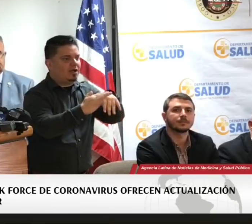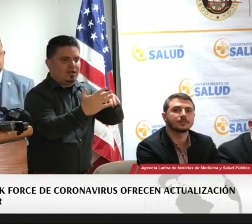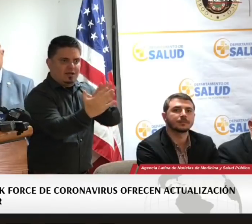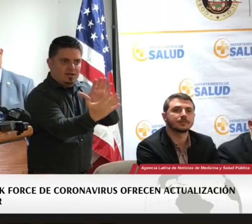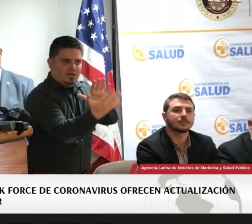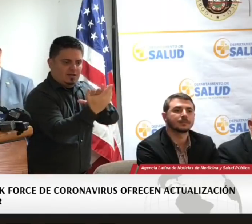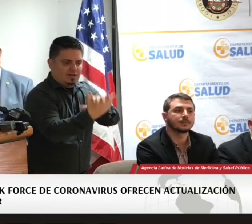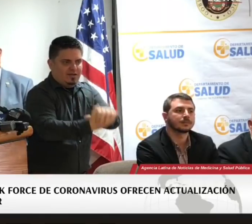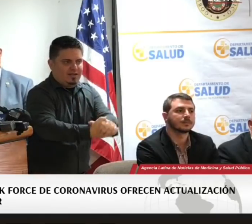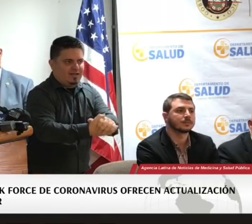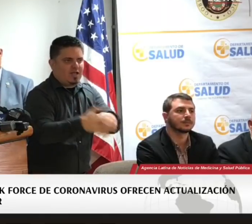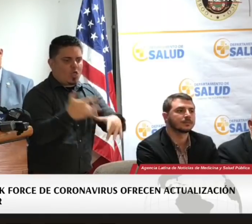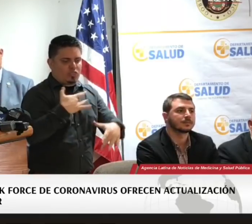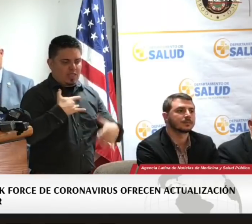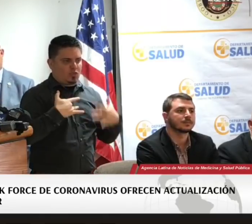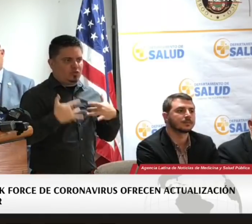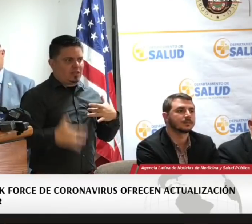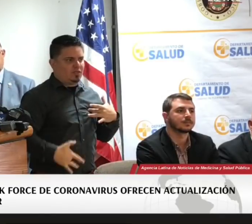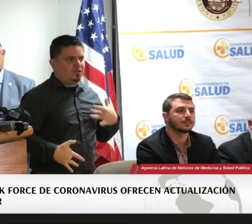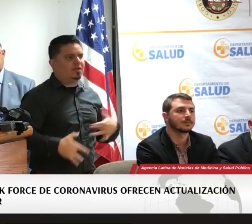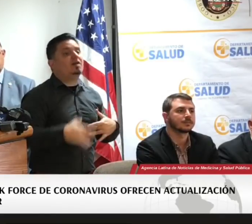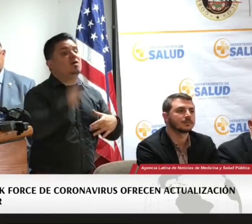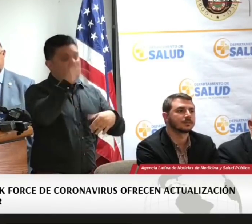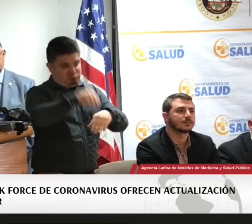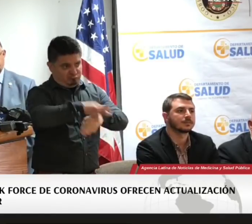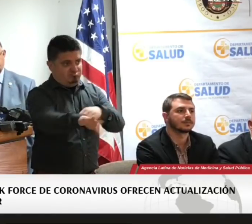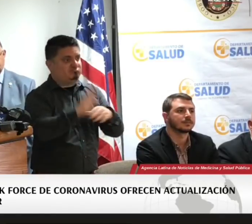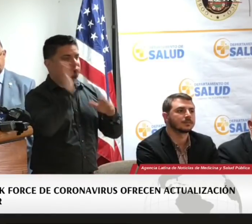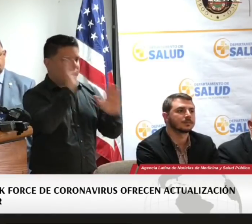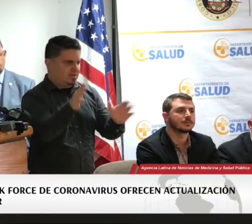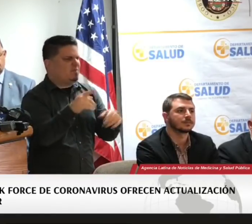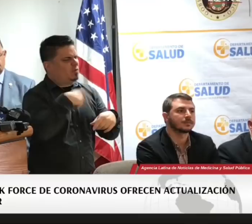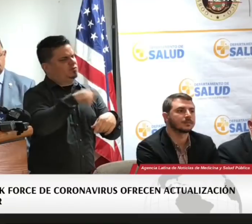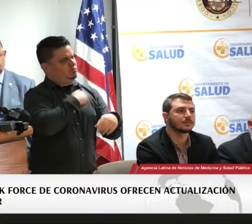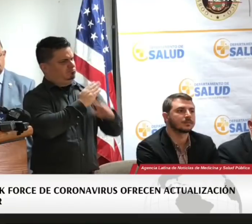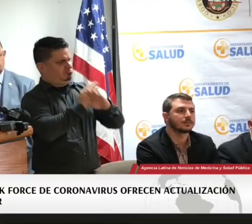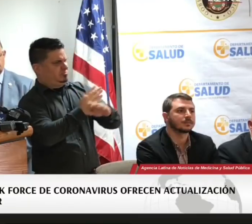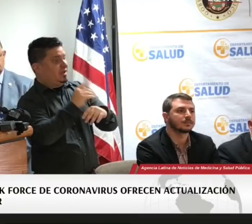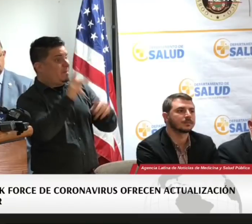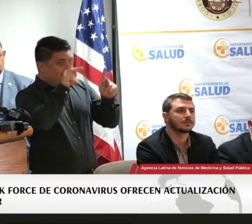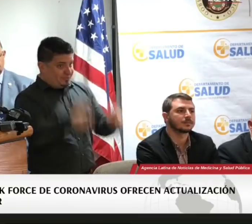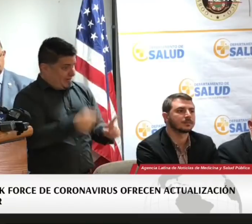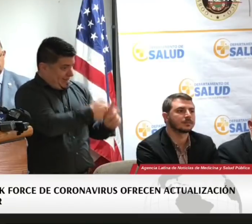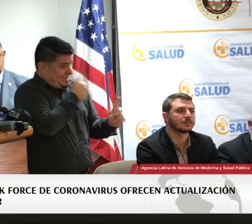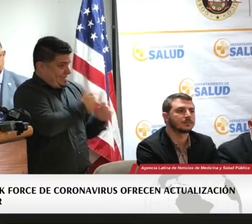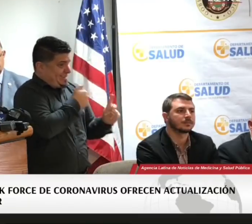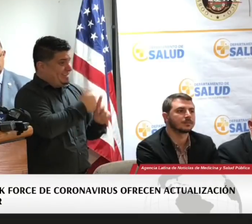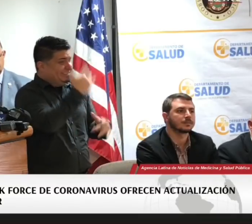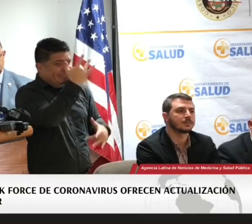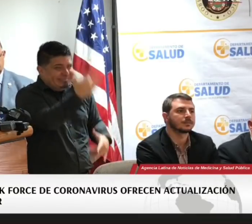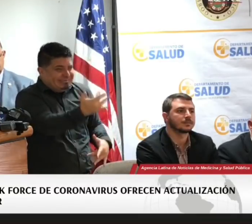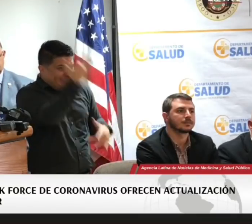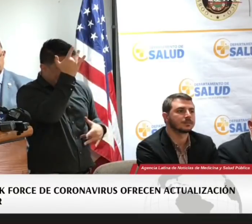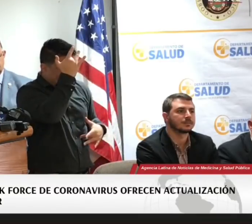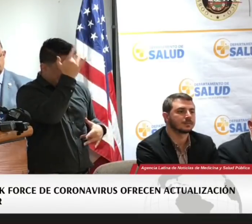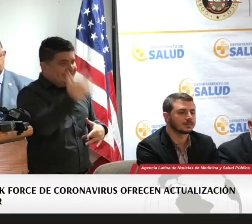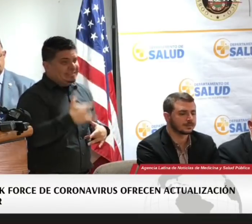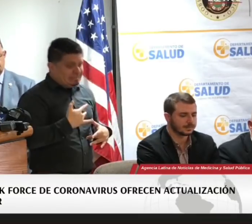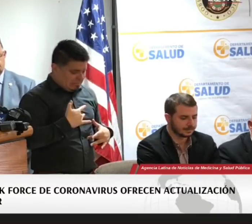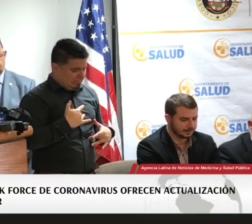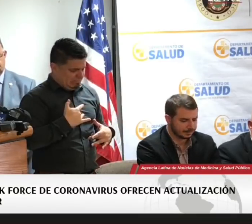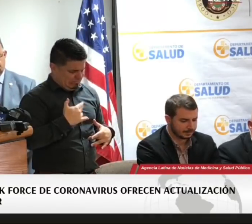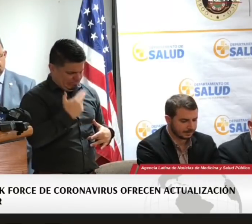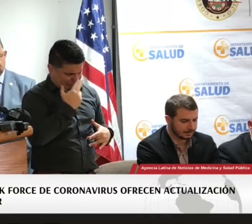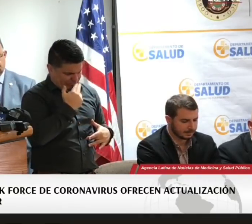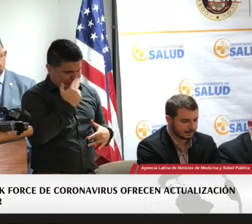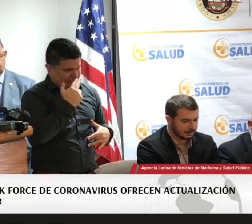y pueda transmitirla a otras personas. Sería la persona que desarrollaría síntomas, que esa persona